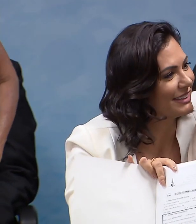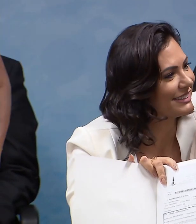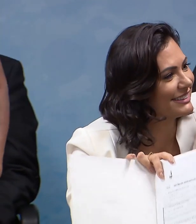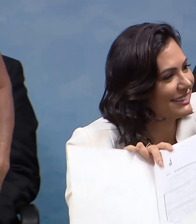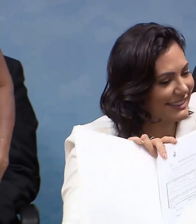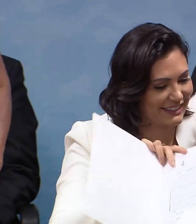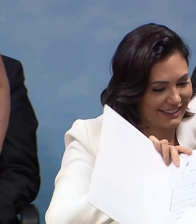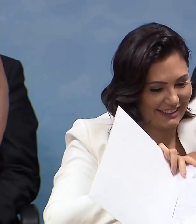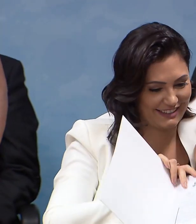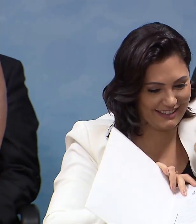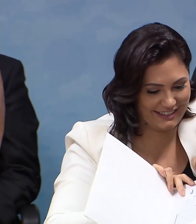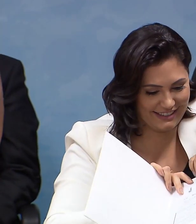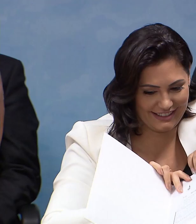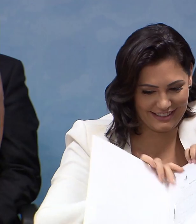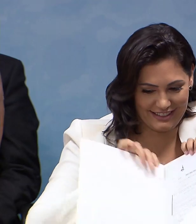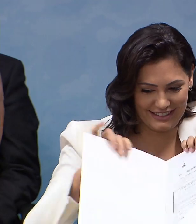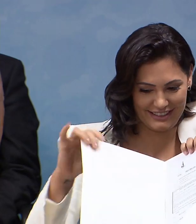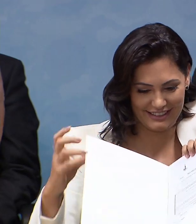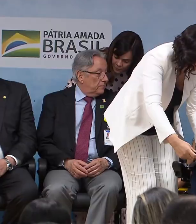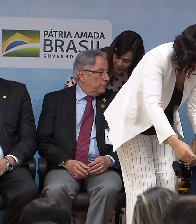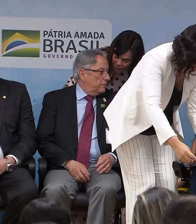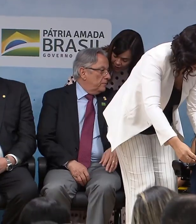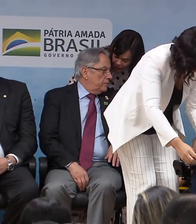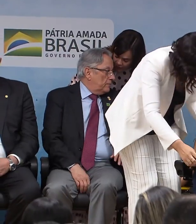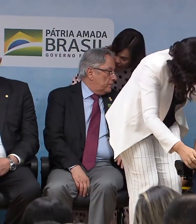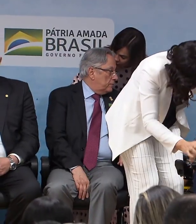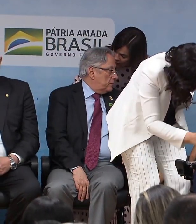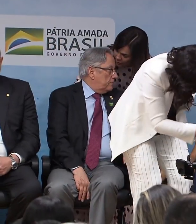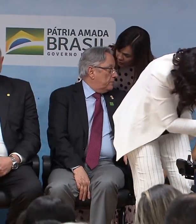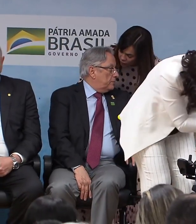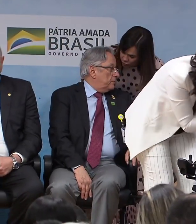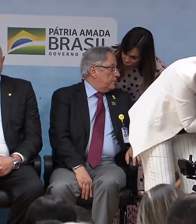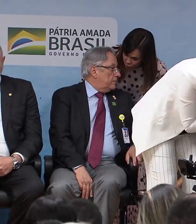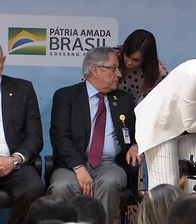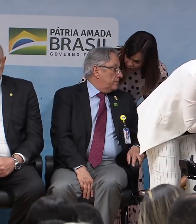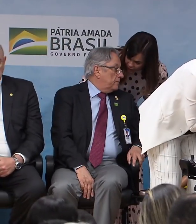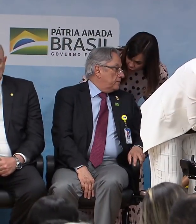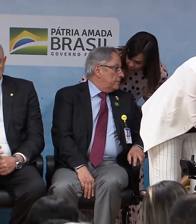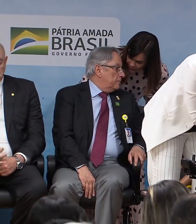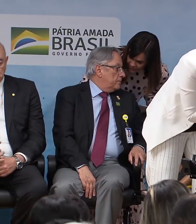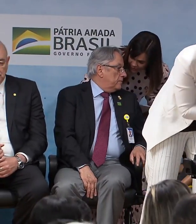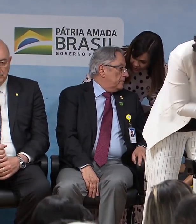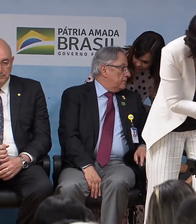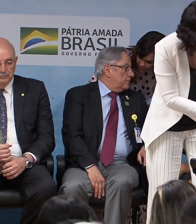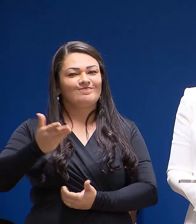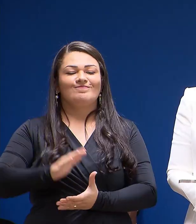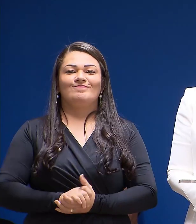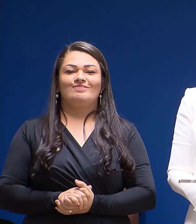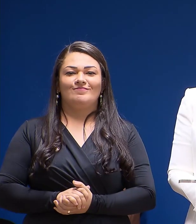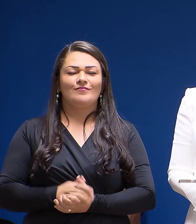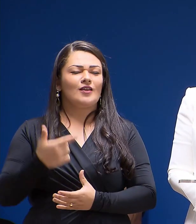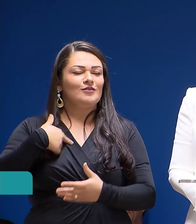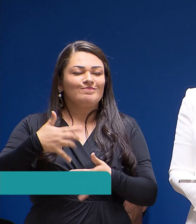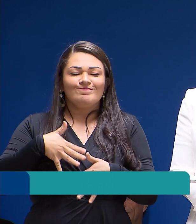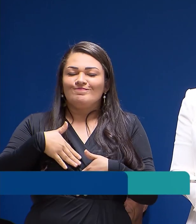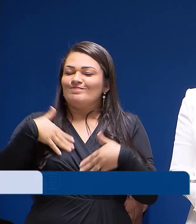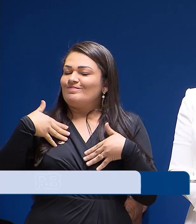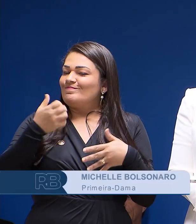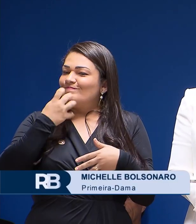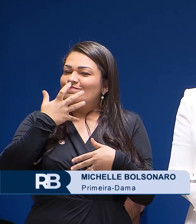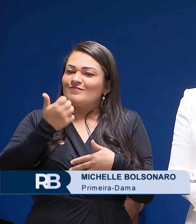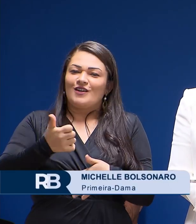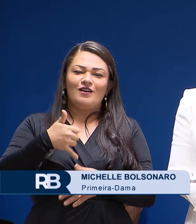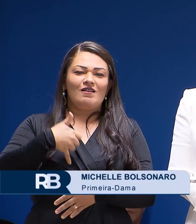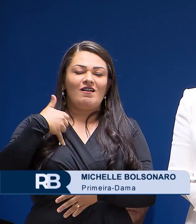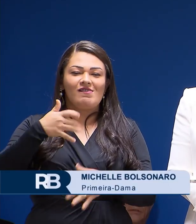-dama, Michele Bolsonaro, destacou que o atendimento a pessoas com deficiência é prioridade no governo. É um grande privilégio